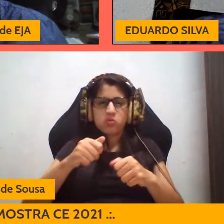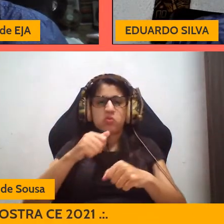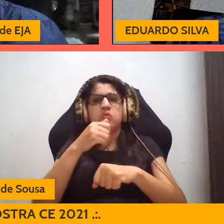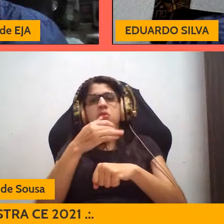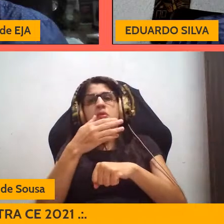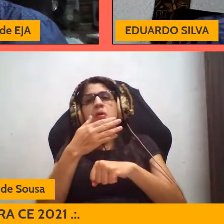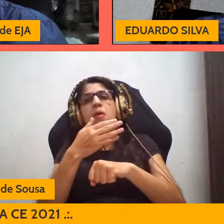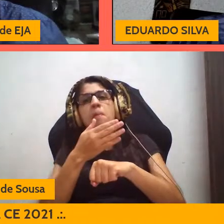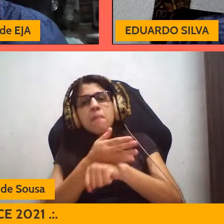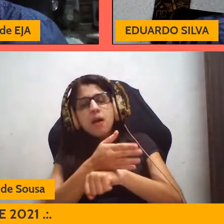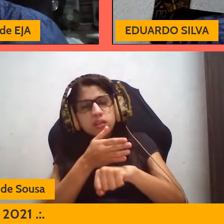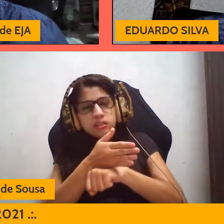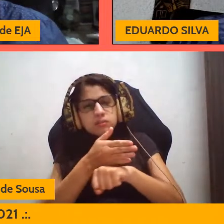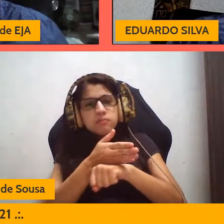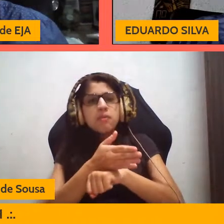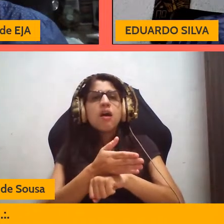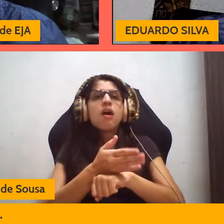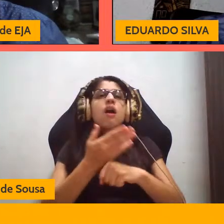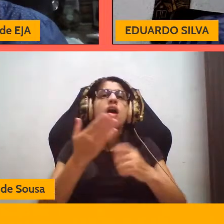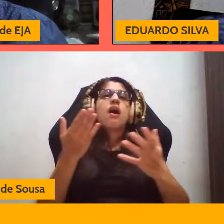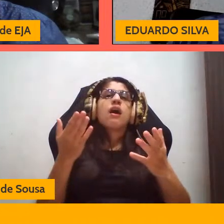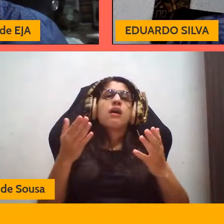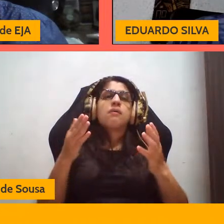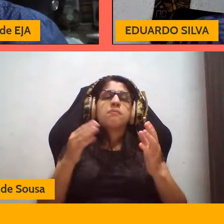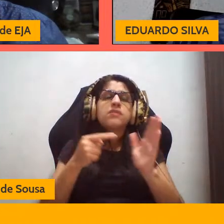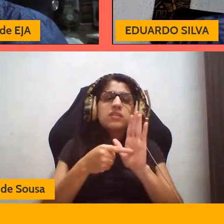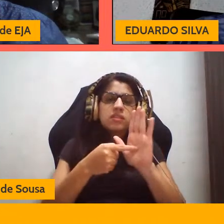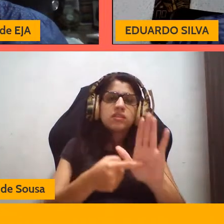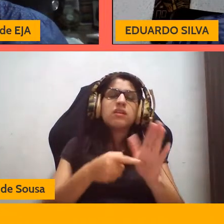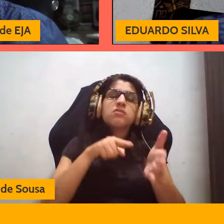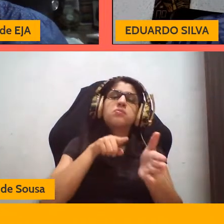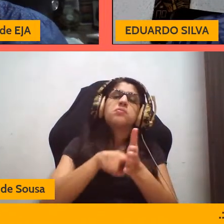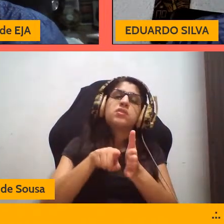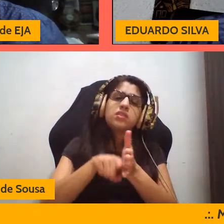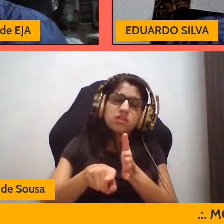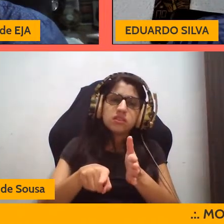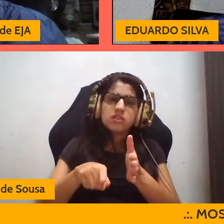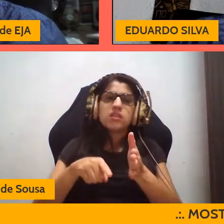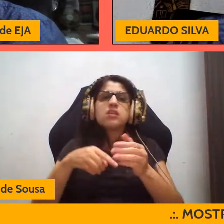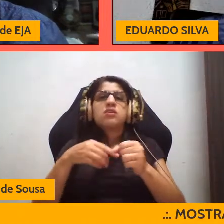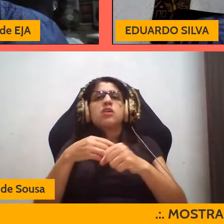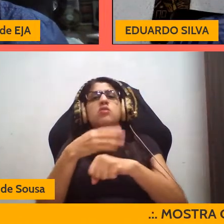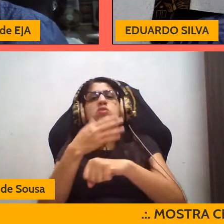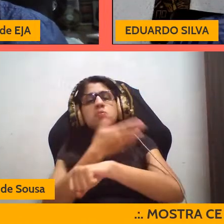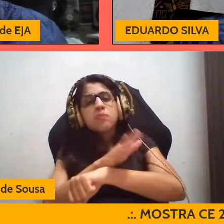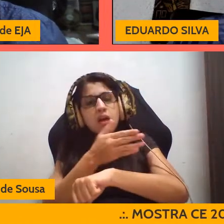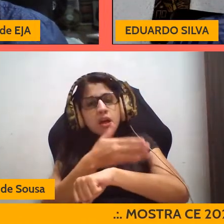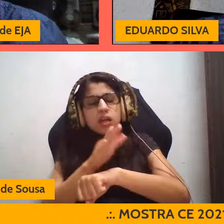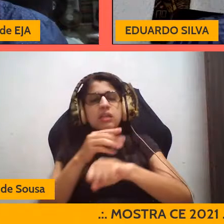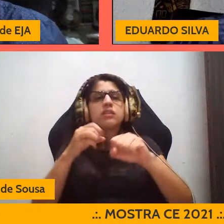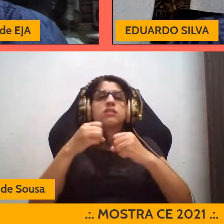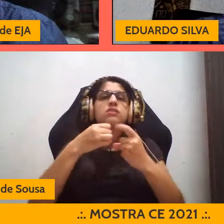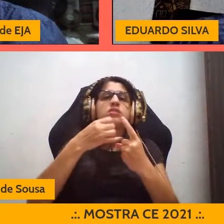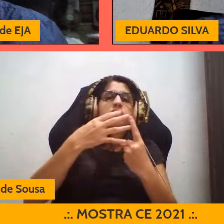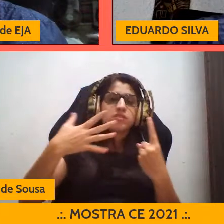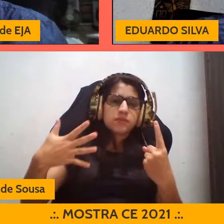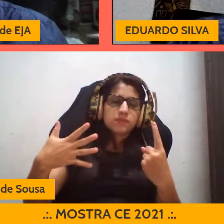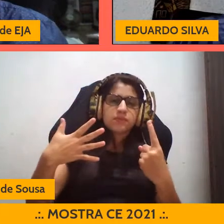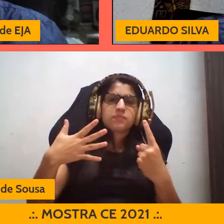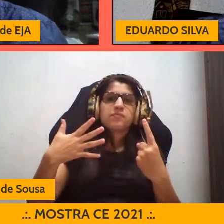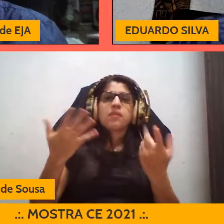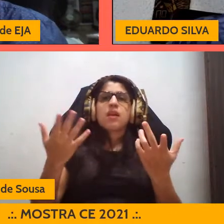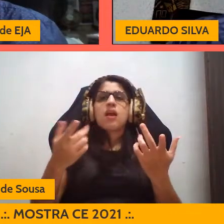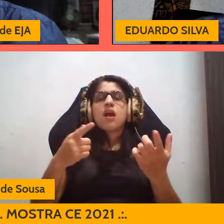apresentando, né, as suas pesquisas, as suas práticas de extensão. São esses espaços que